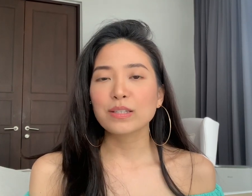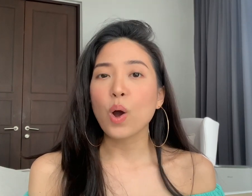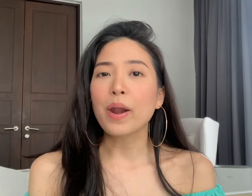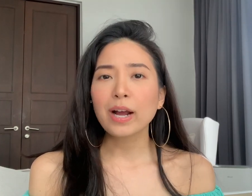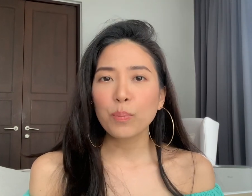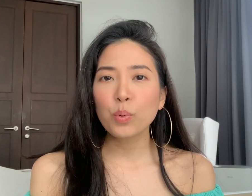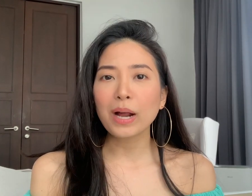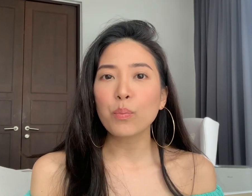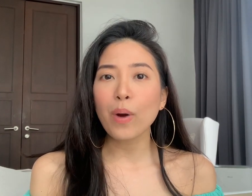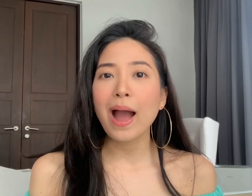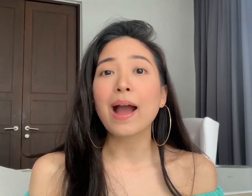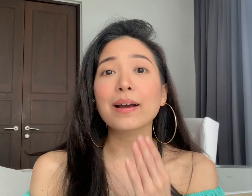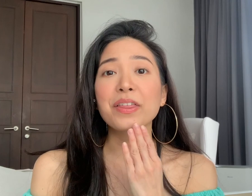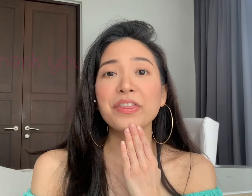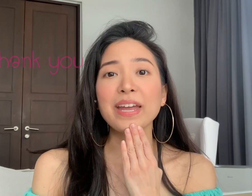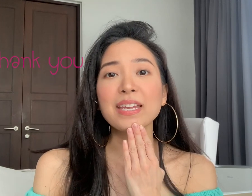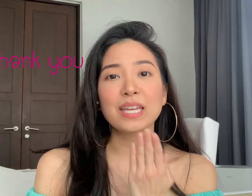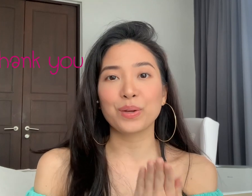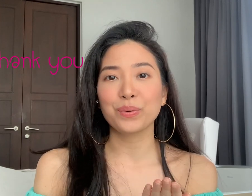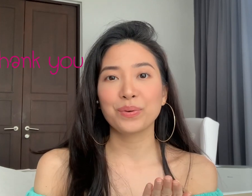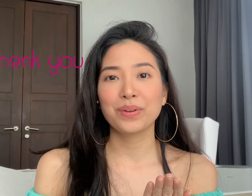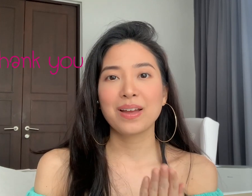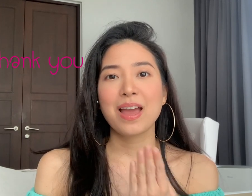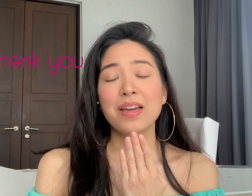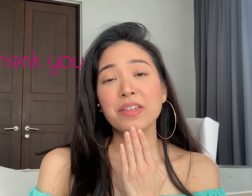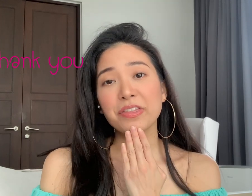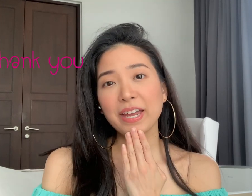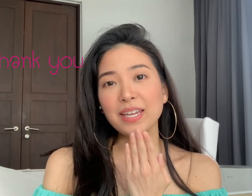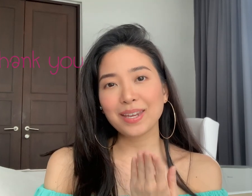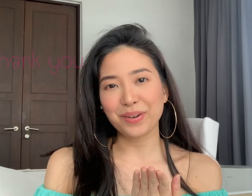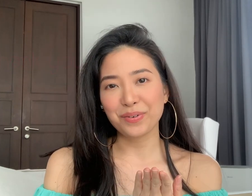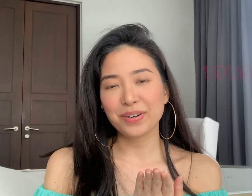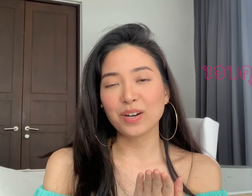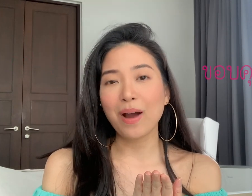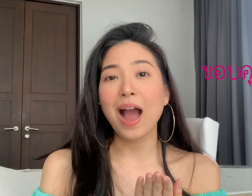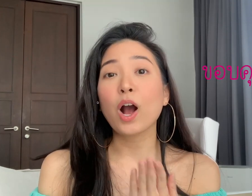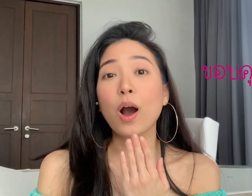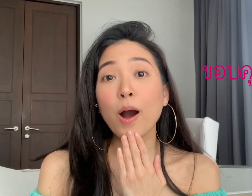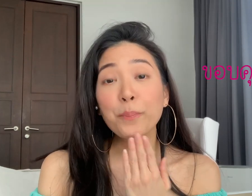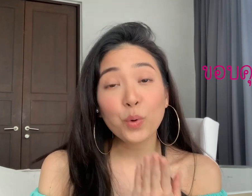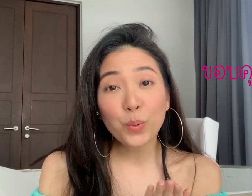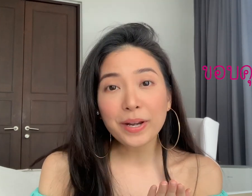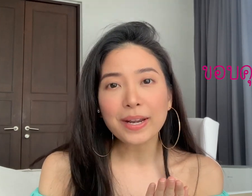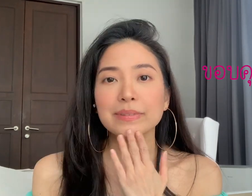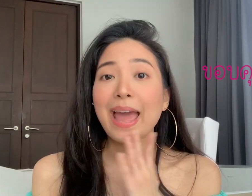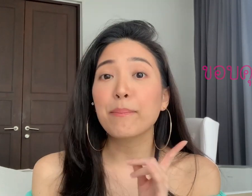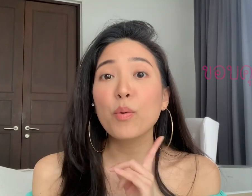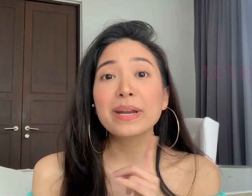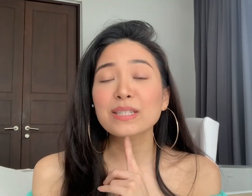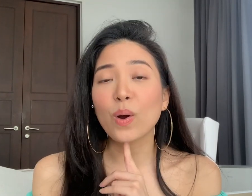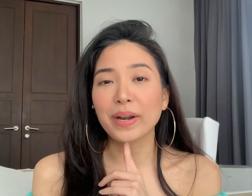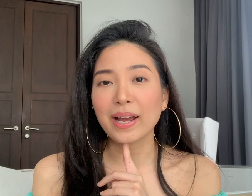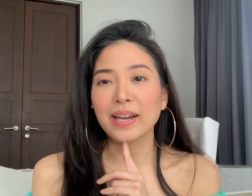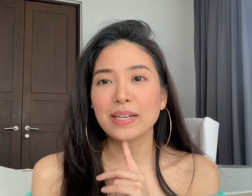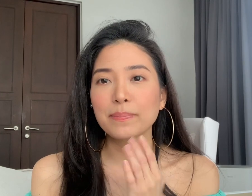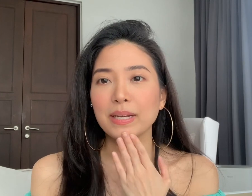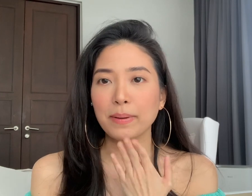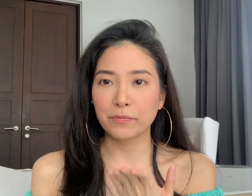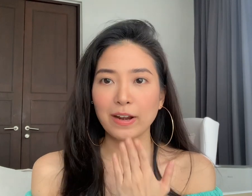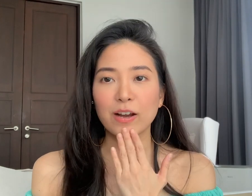สอนให้เขาพดคำว่า thank you thank youหรอว่าขอบคุณ แต่โบมไมได้สอนนะคะ นี่คเปทแบบฝรงเข